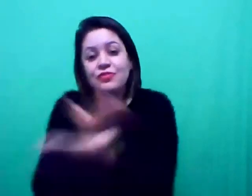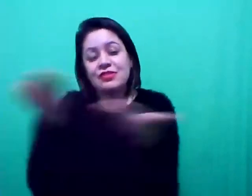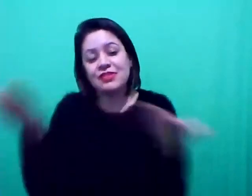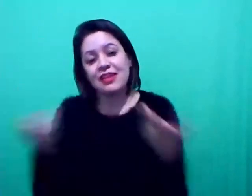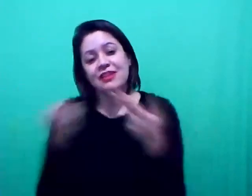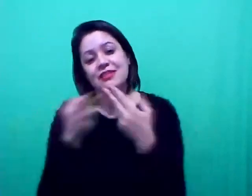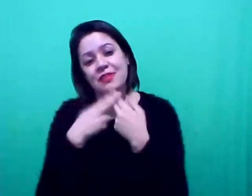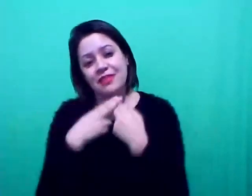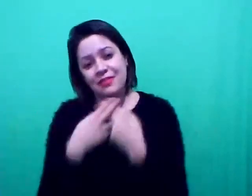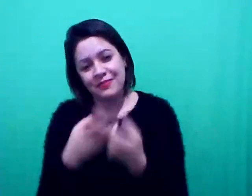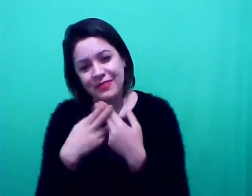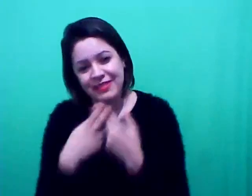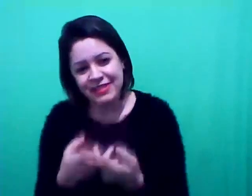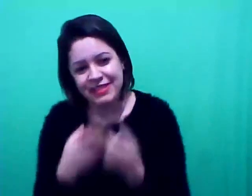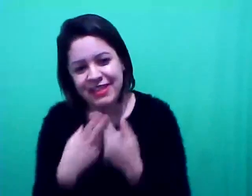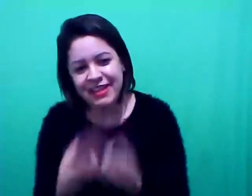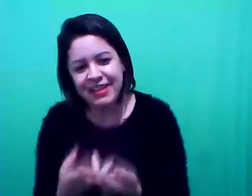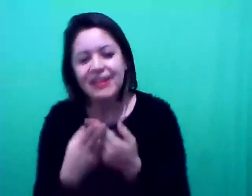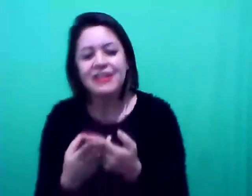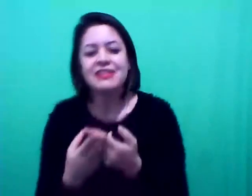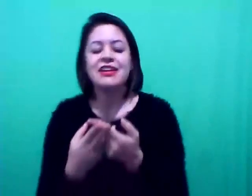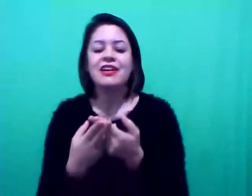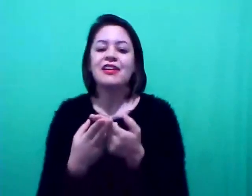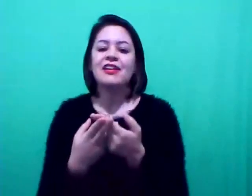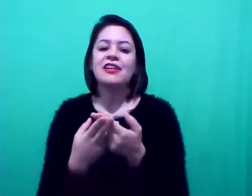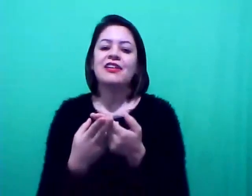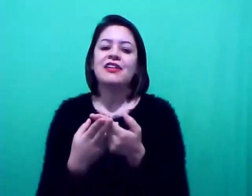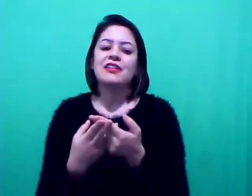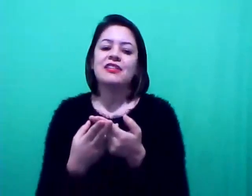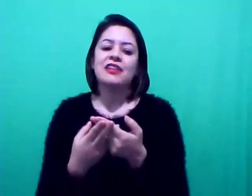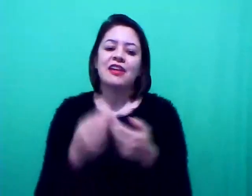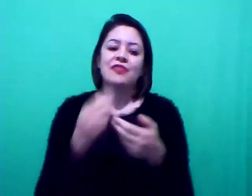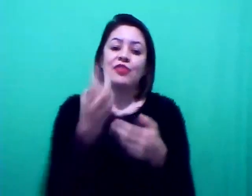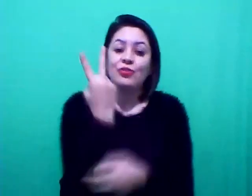Muito obrigada a todos, né, pela paciência.